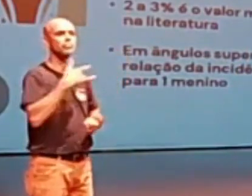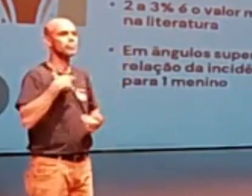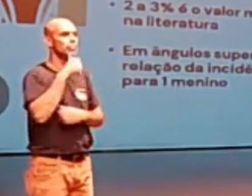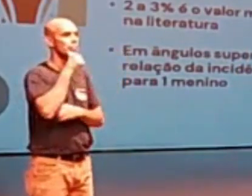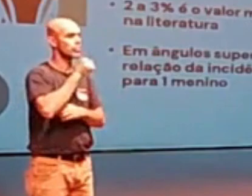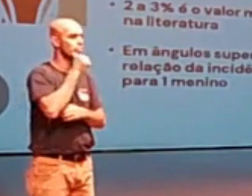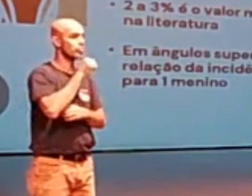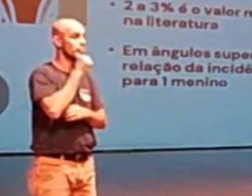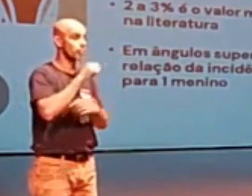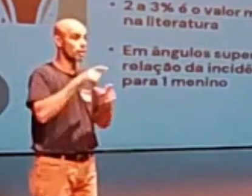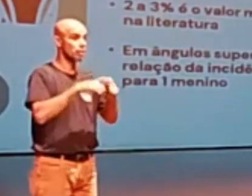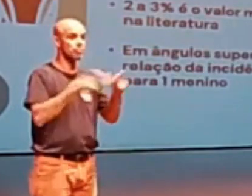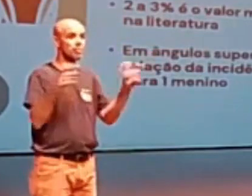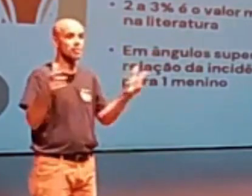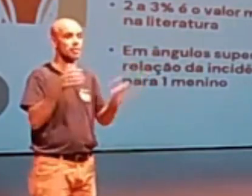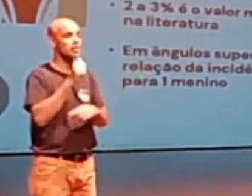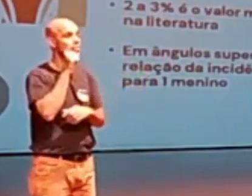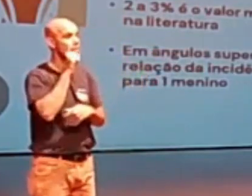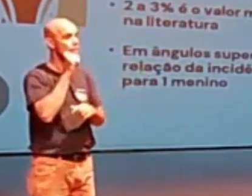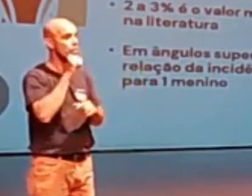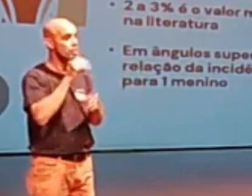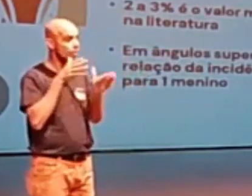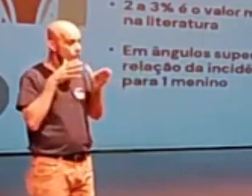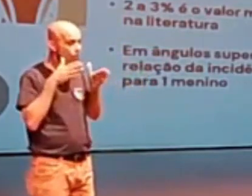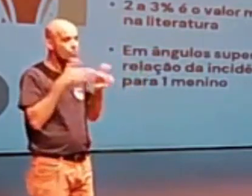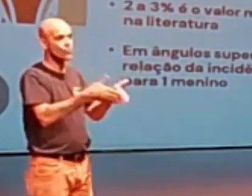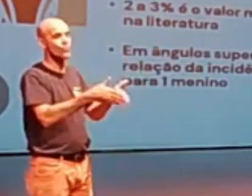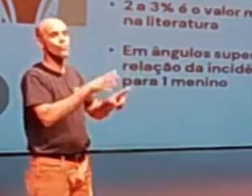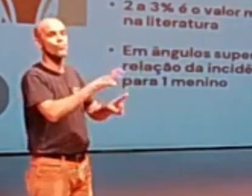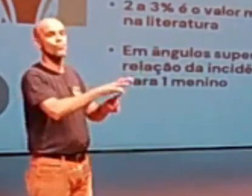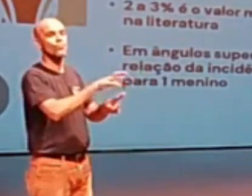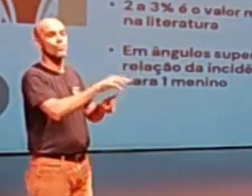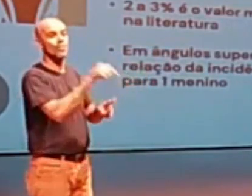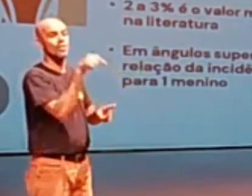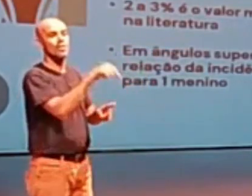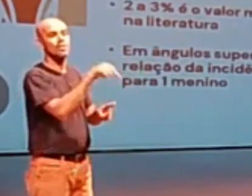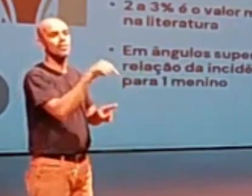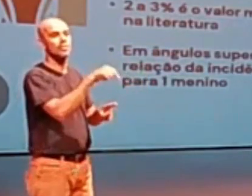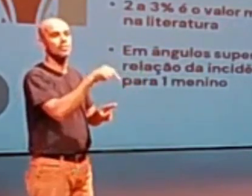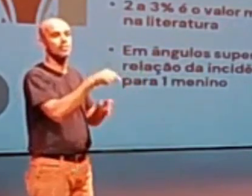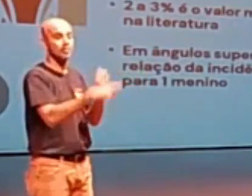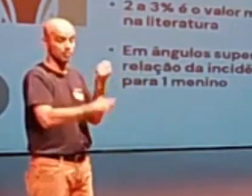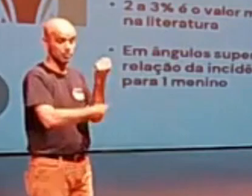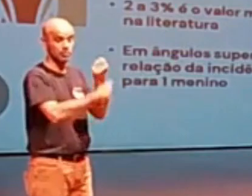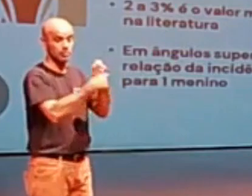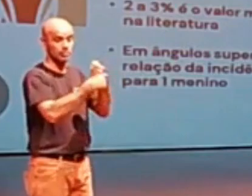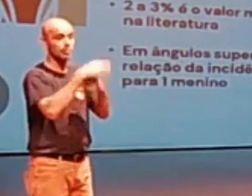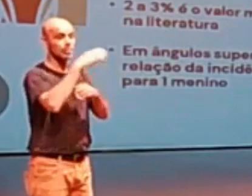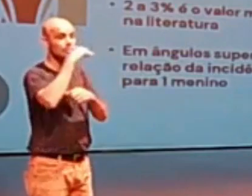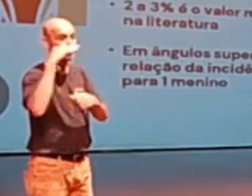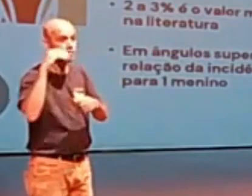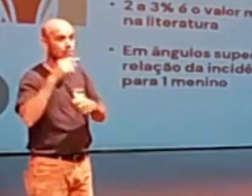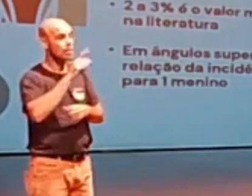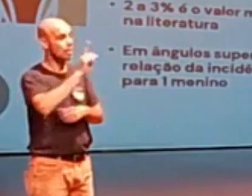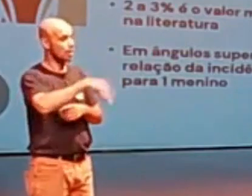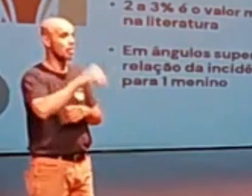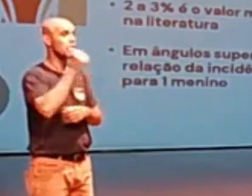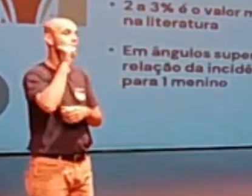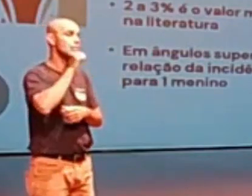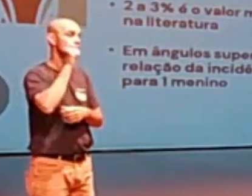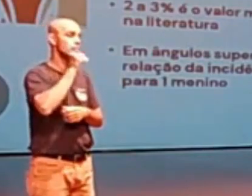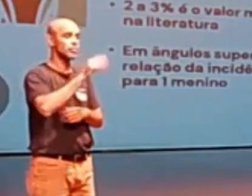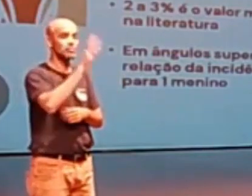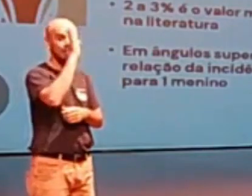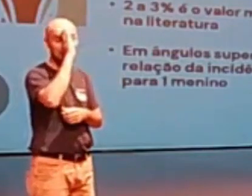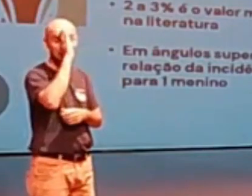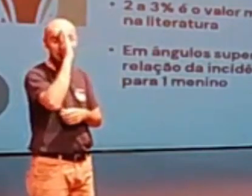que a grande maioria dos afetados pela escoliose, sendo a escoliose idiopática do adolescente, são as meninas, e